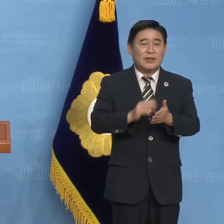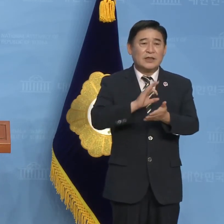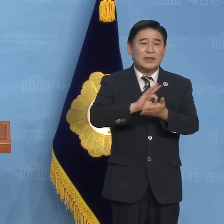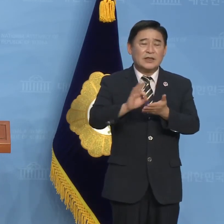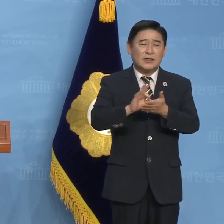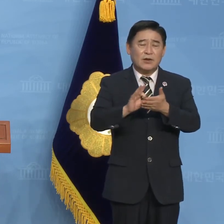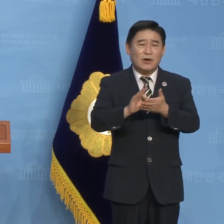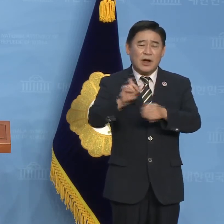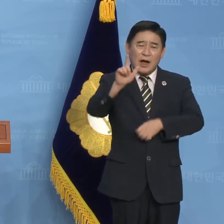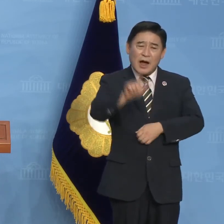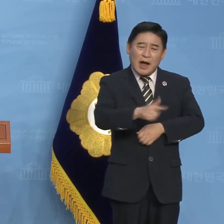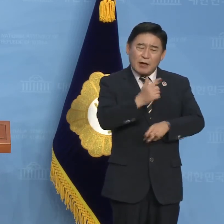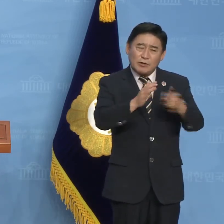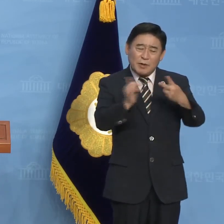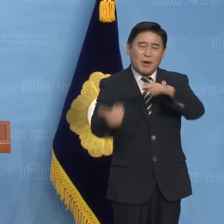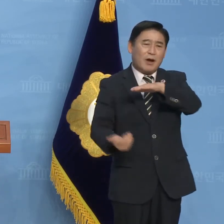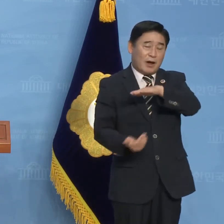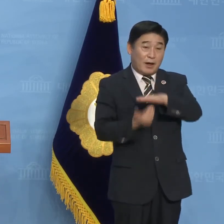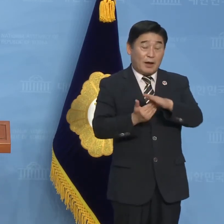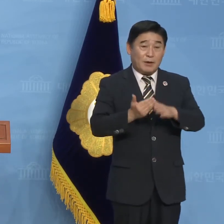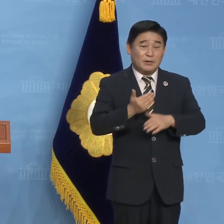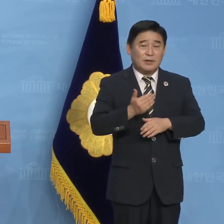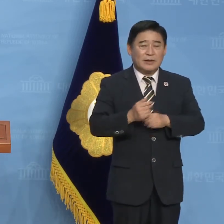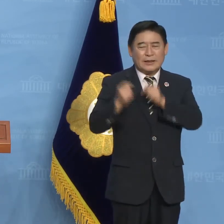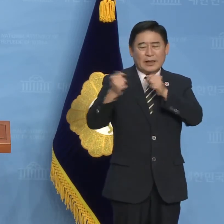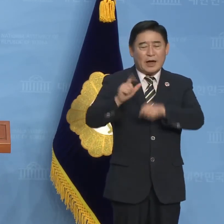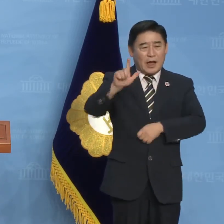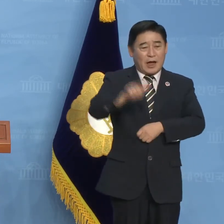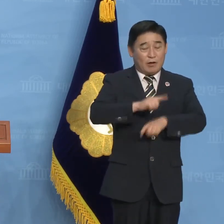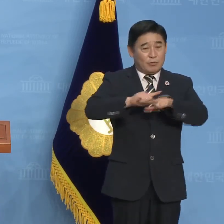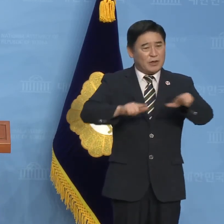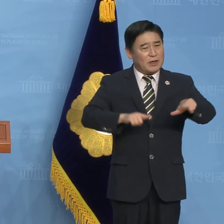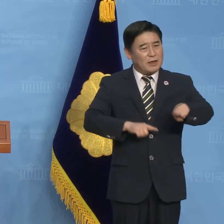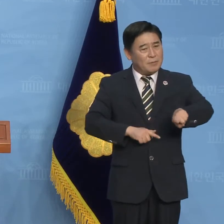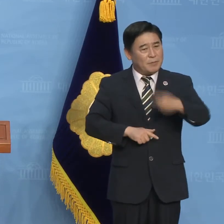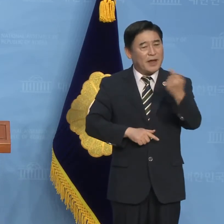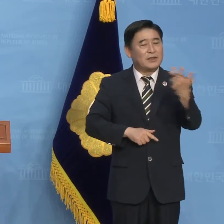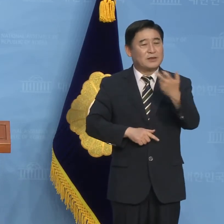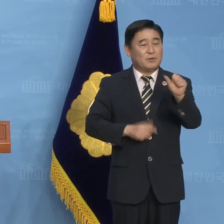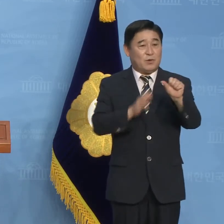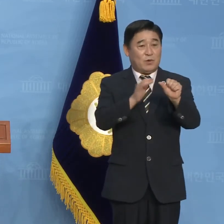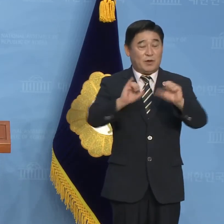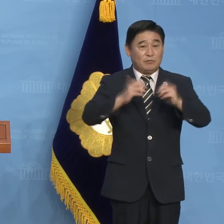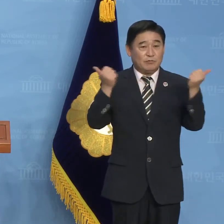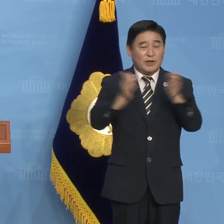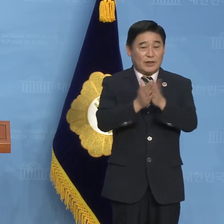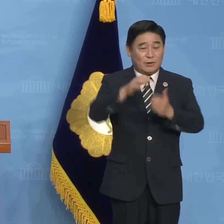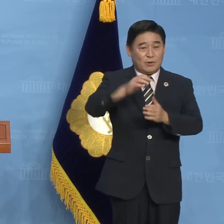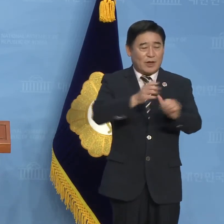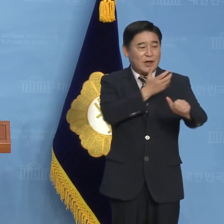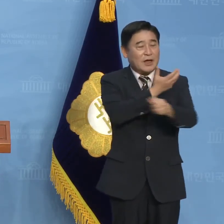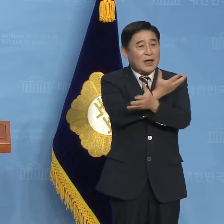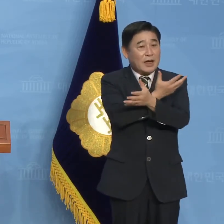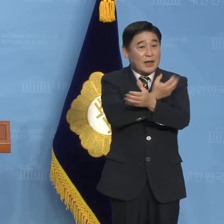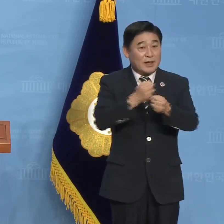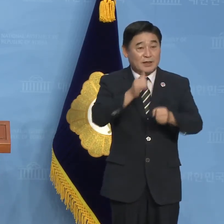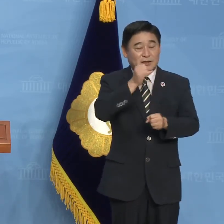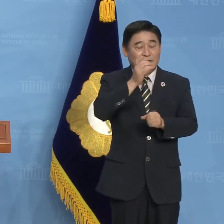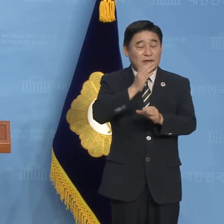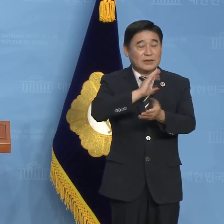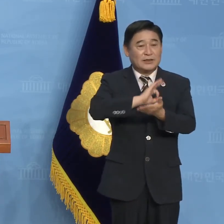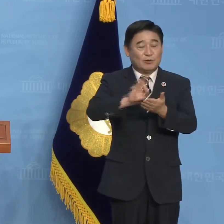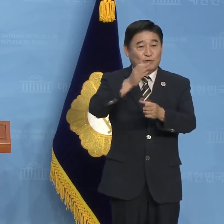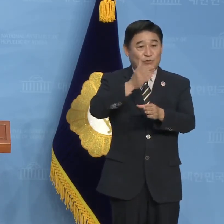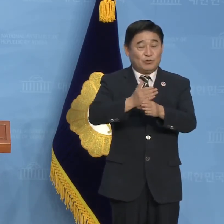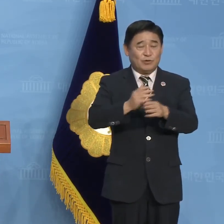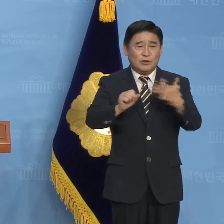한도 하루 200명인데요. 이용 한도에 가까운 하루 평균 175명이 국회 도서관 이용 예약을 하고 있습니다. 참고로